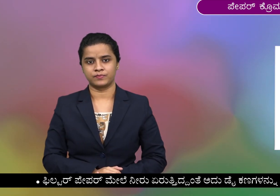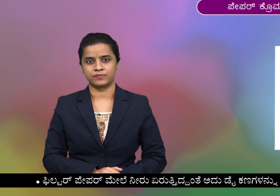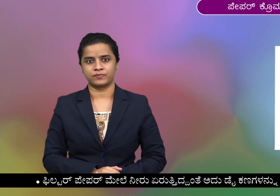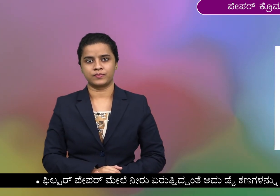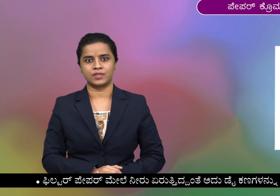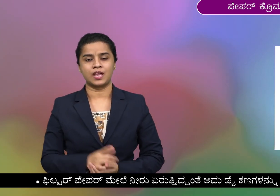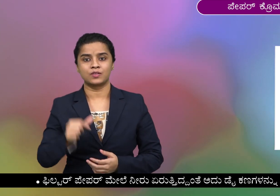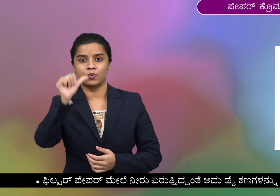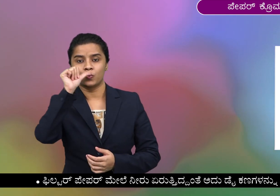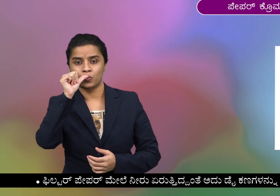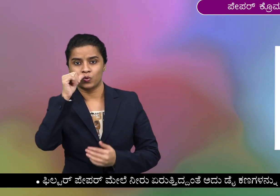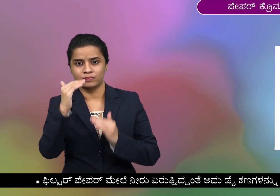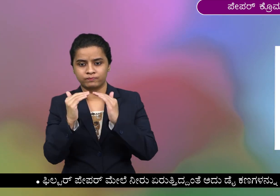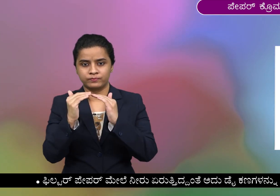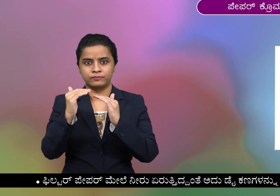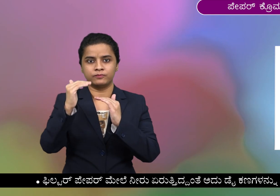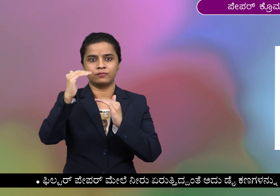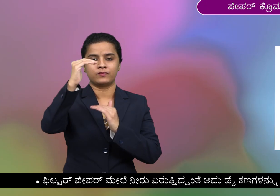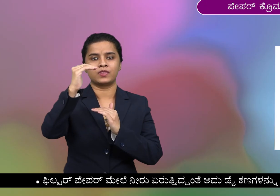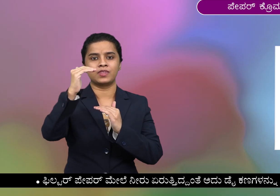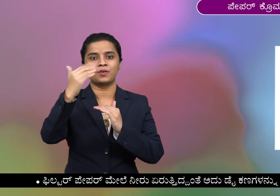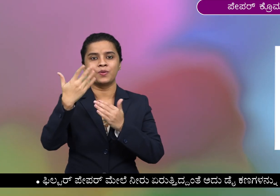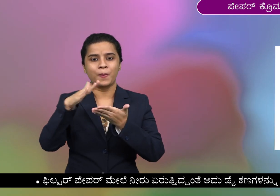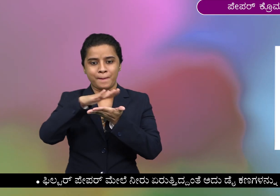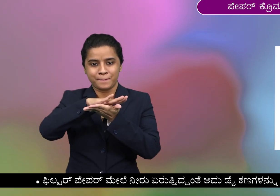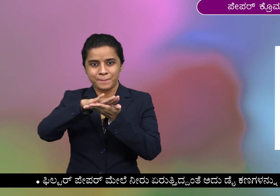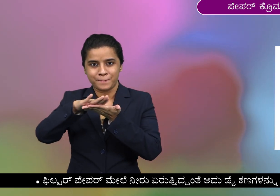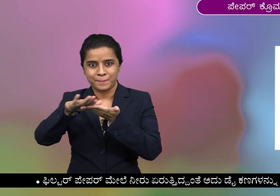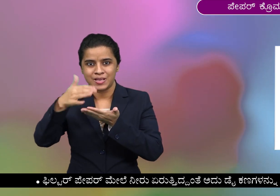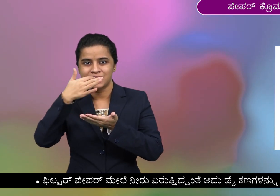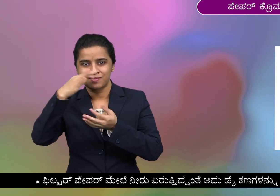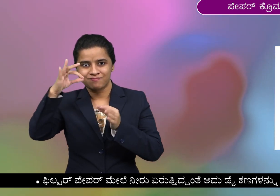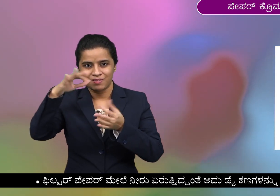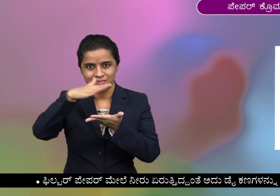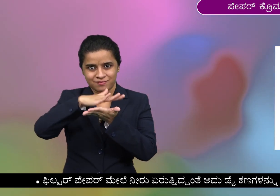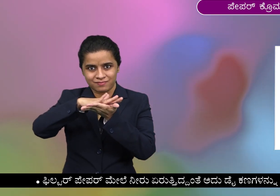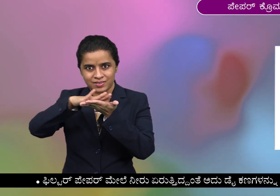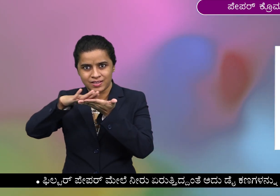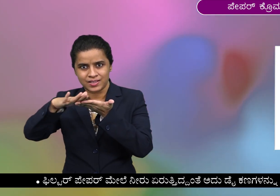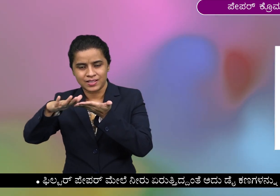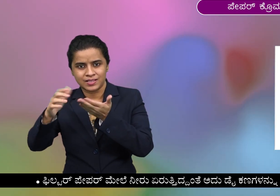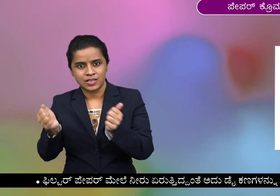ಫಿಲ್ಟರ್ ಪೇಪರ್ ಮೇಲೆ ನೀರು ಏರುತ್ತಿದ್ದಂತೆ ಅದು ಡೈ ಕಣಗಳನ್ನು ಜೊತೆಗೆ ತೆಗೆದುಕೊಳ್ಳುತ್ತದೆ.